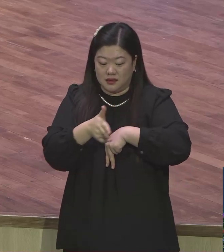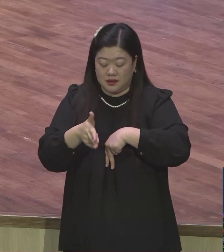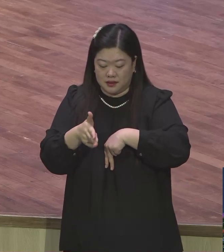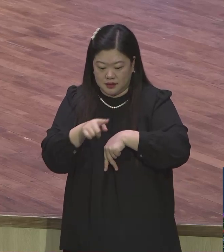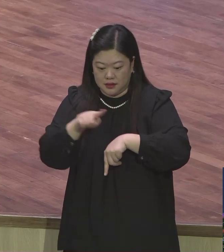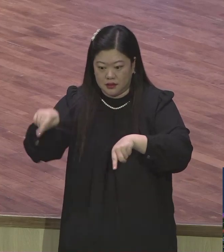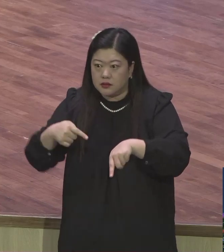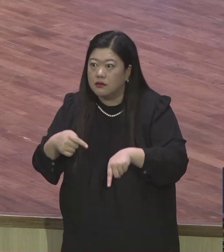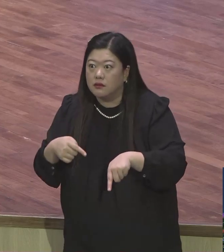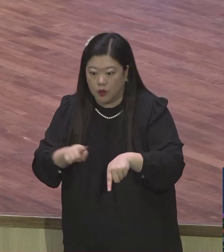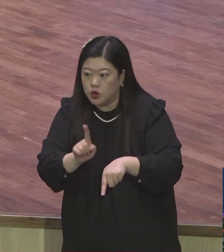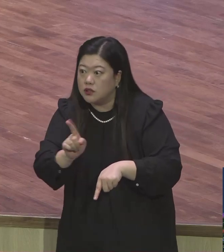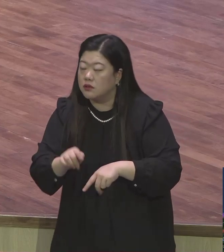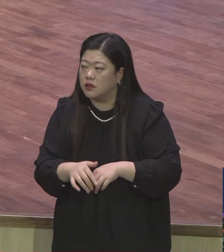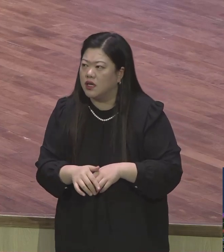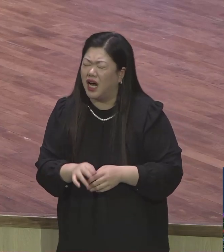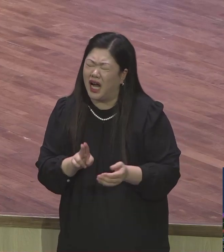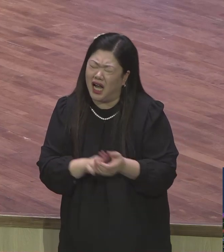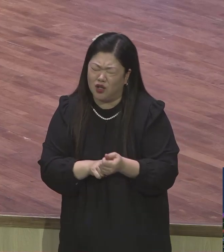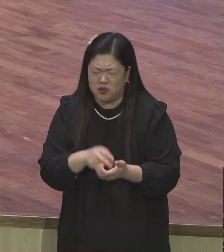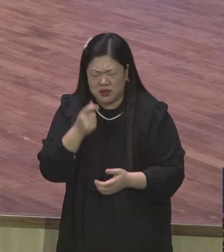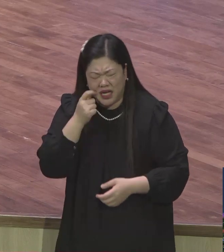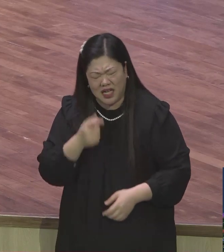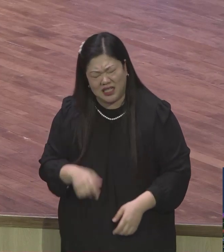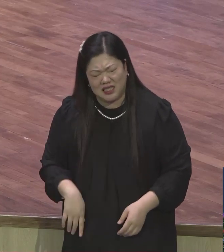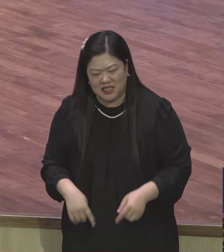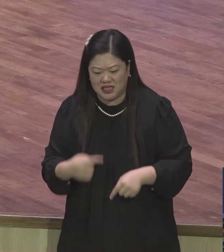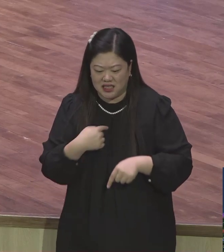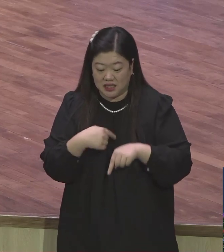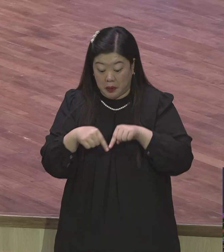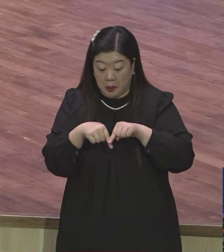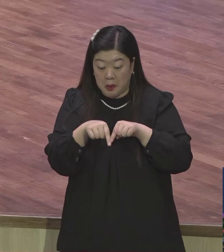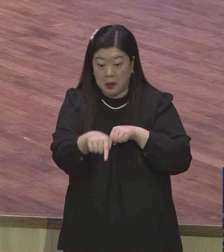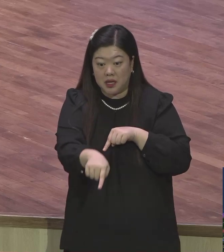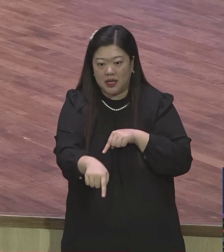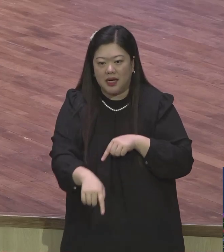야, 그것도 국내뿐만 아니라 국외까지.